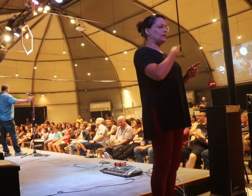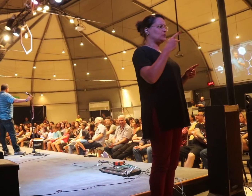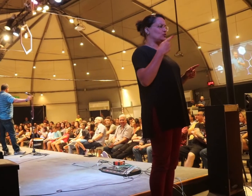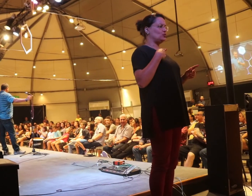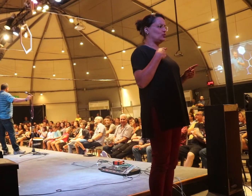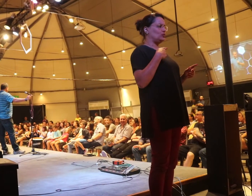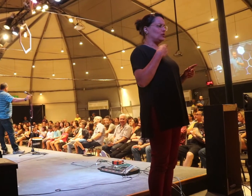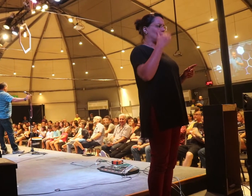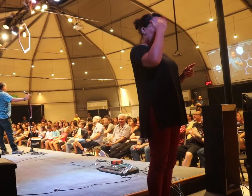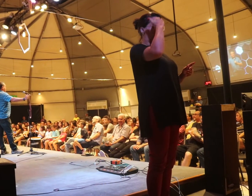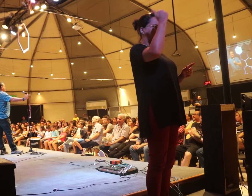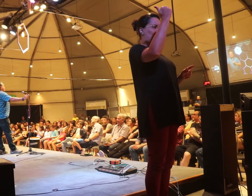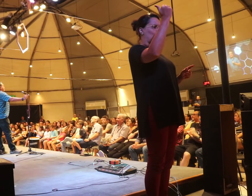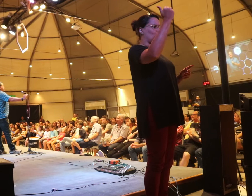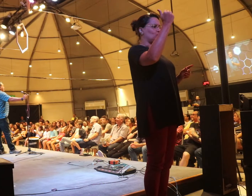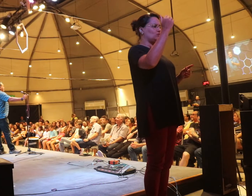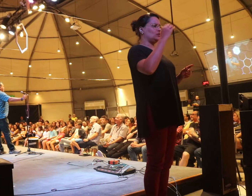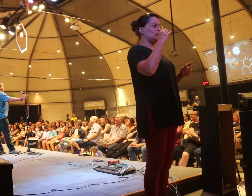Cantor famoso,